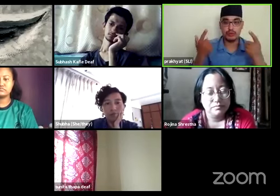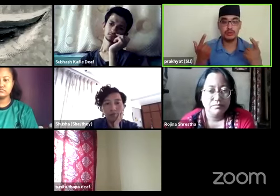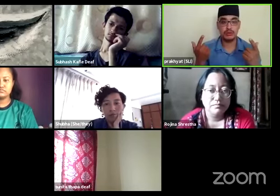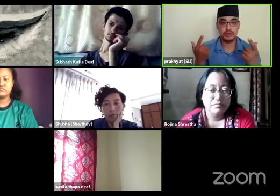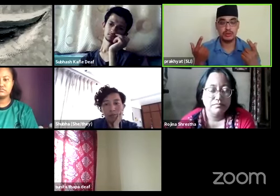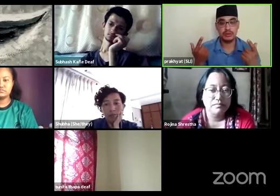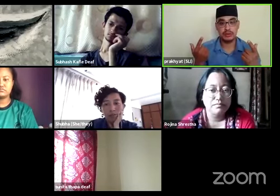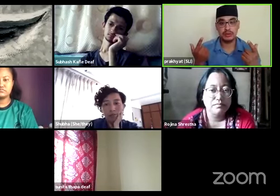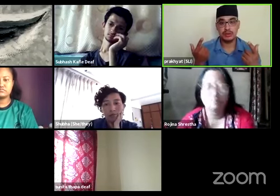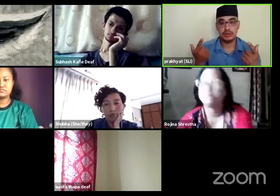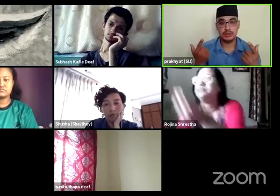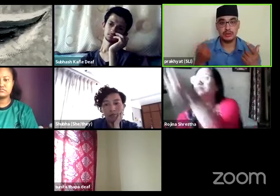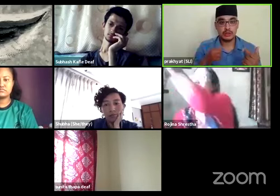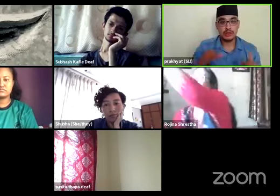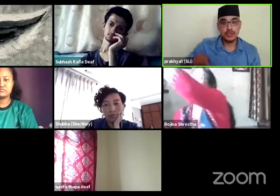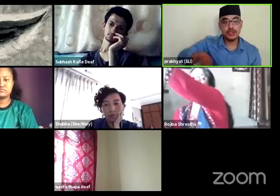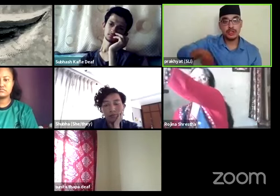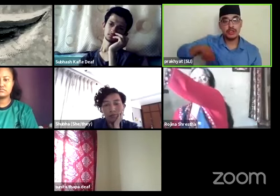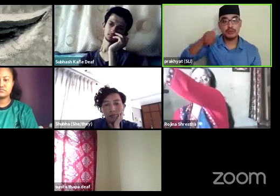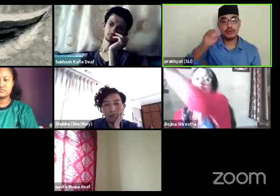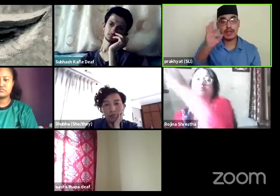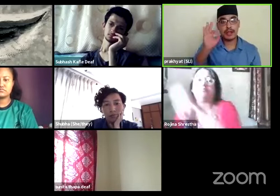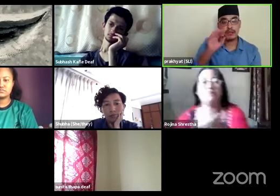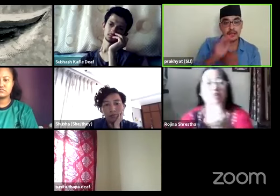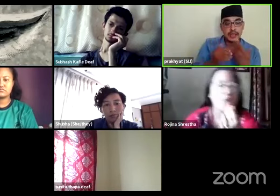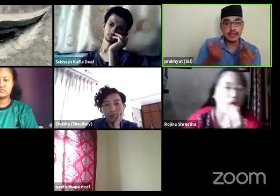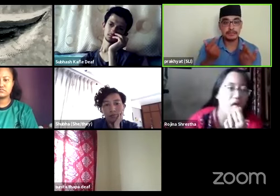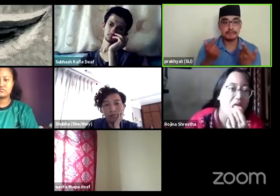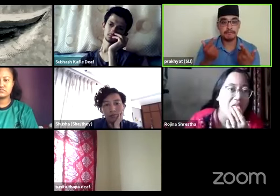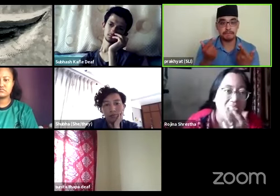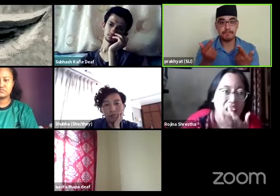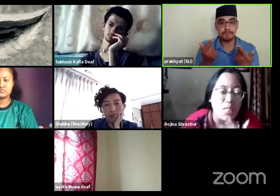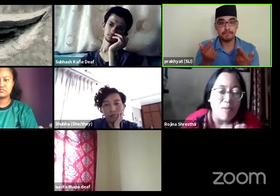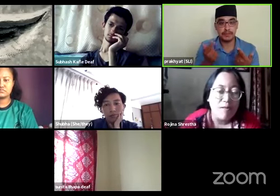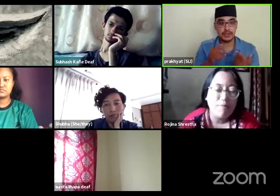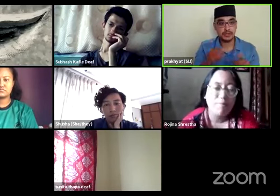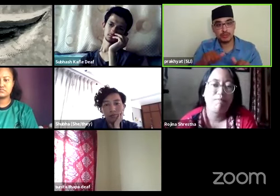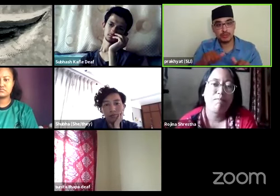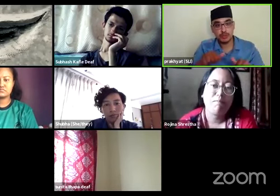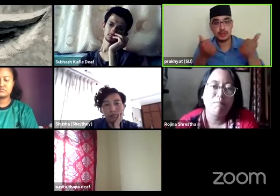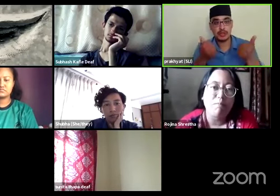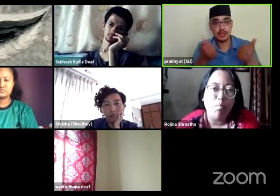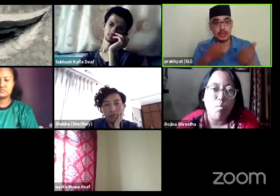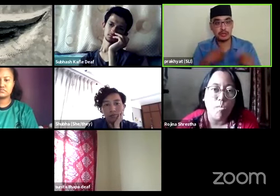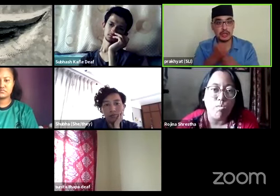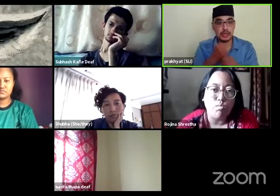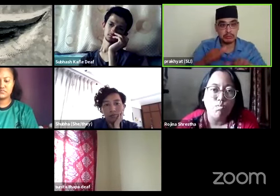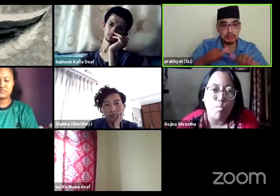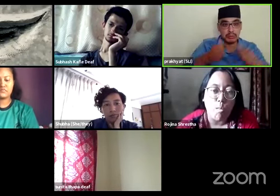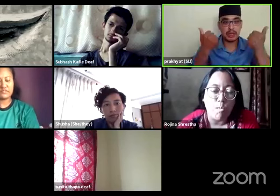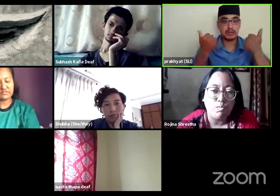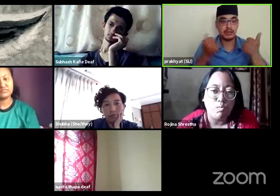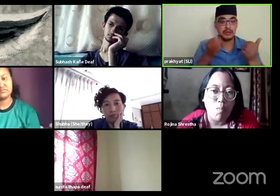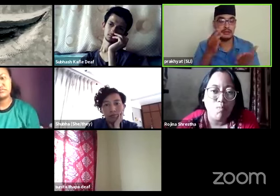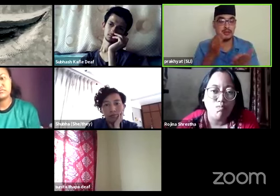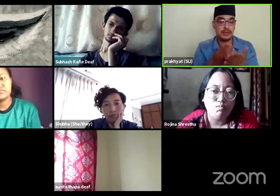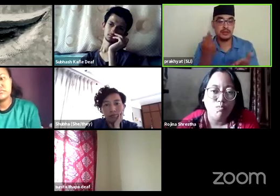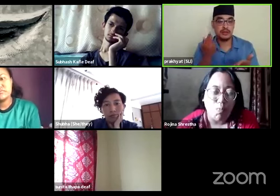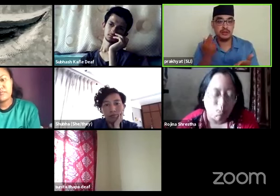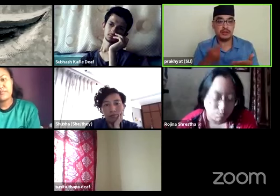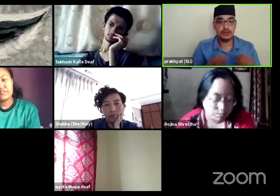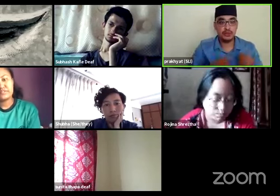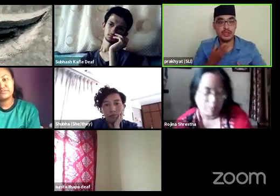अनि अब लाइफको राम्रो एस्पेक्टहरू लाइक ओन्ली वेन सक्सेस हुँदाखेरि मात्रै होइन अब